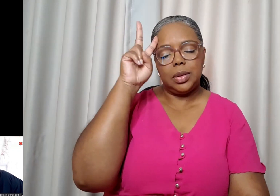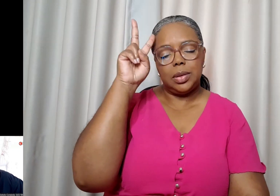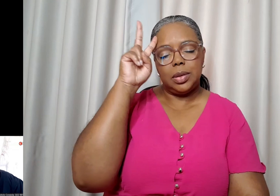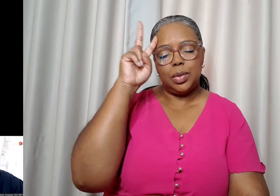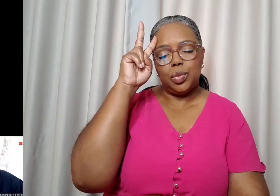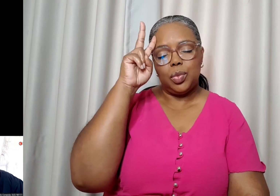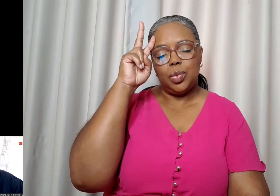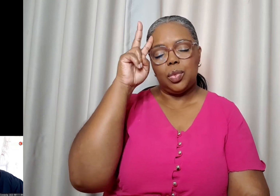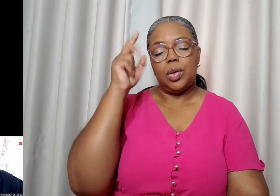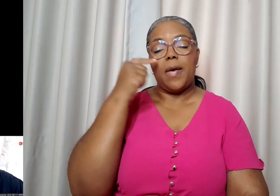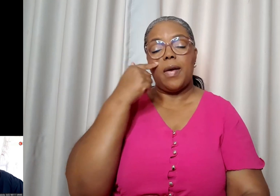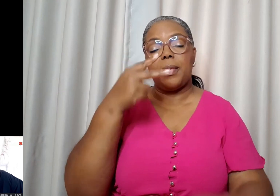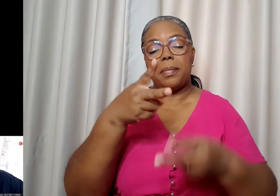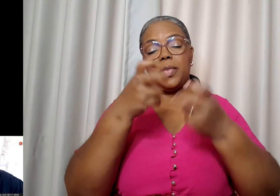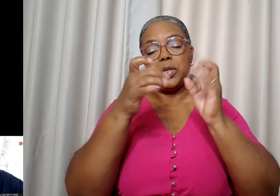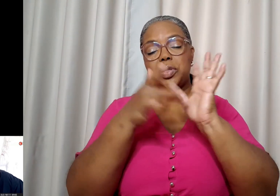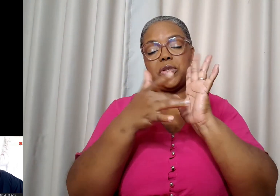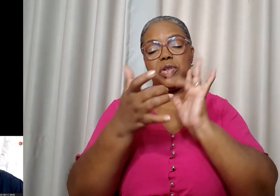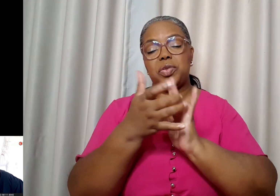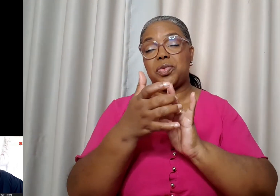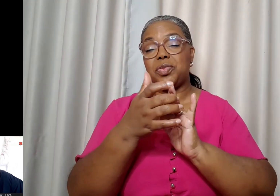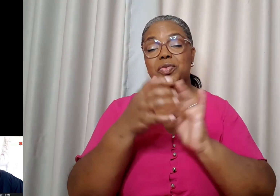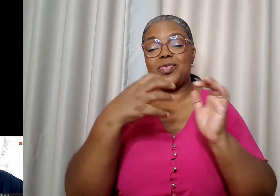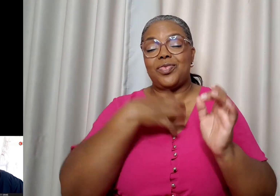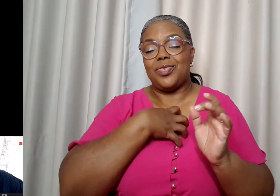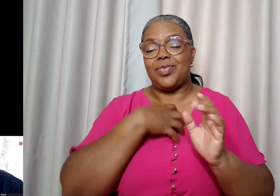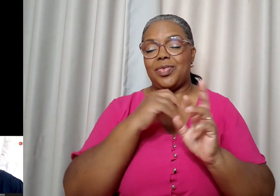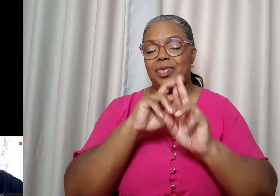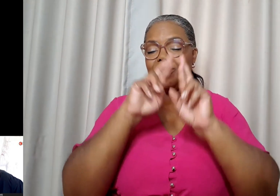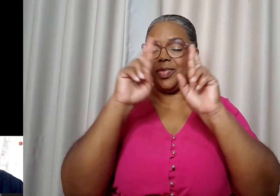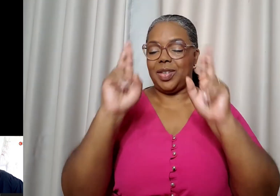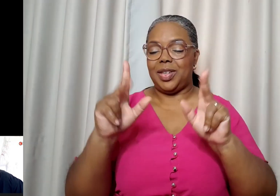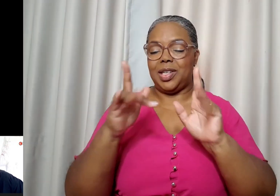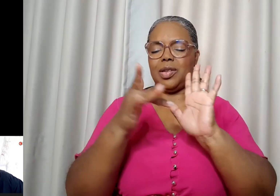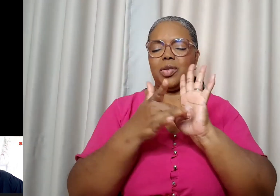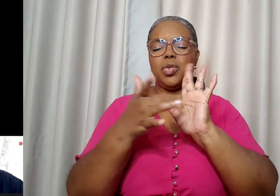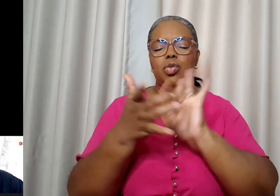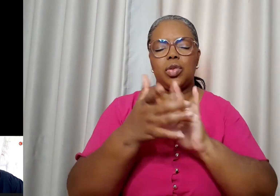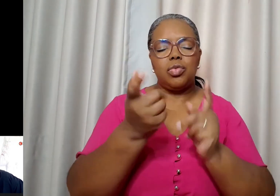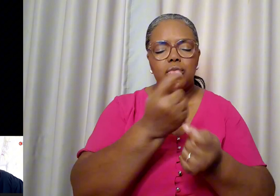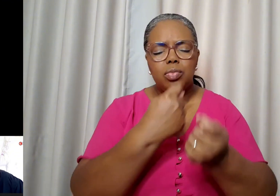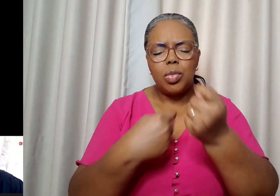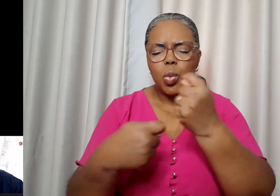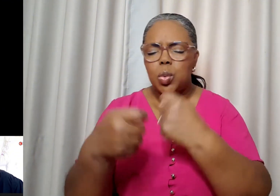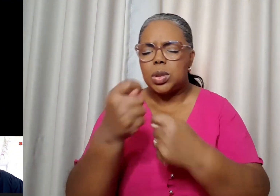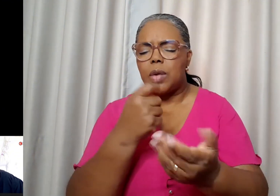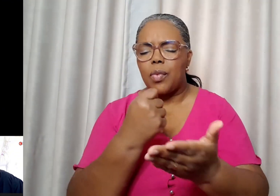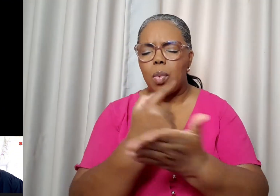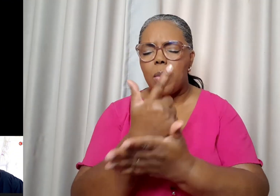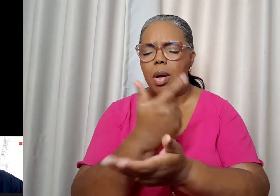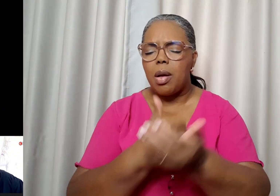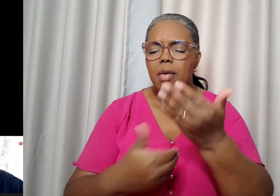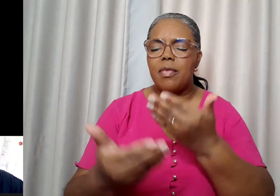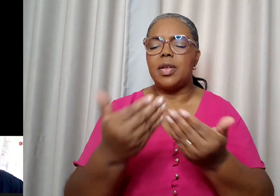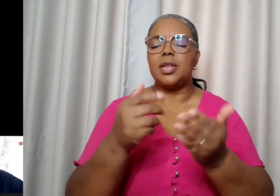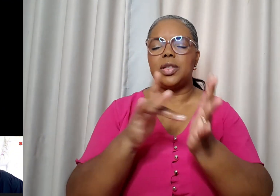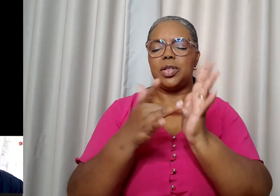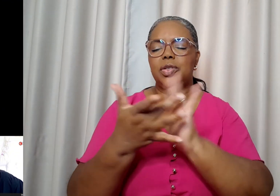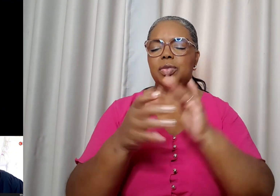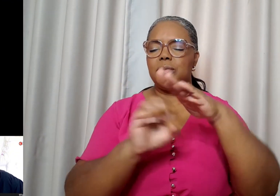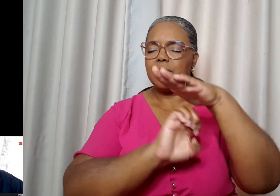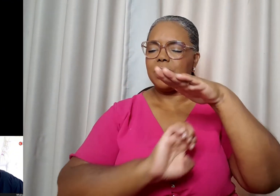estamos acostumados a ver. Um Jesus que fazia negócios, que era empreendedor, mas